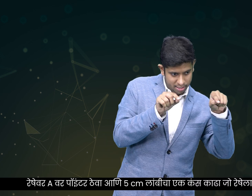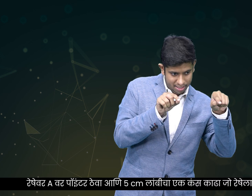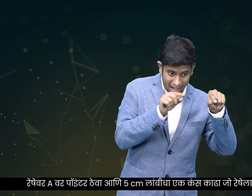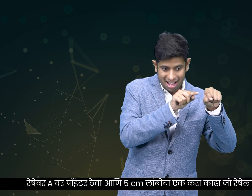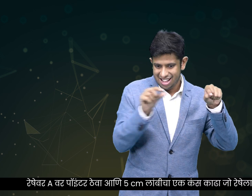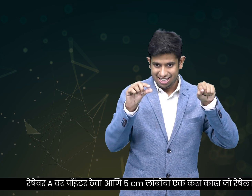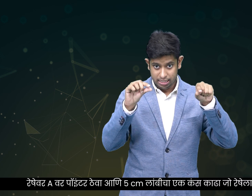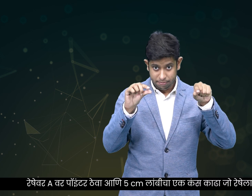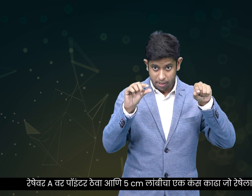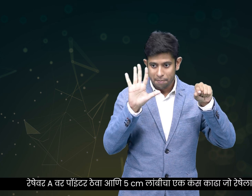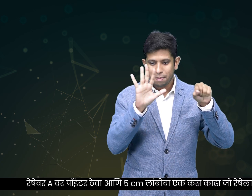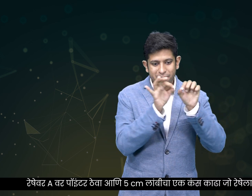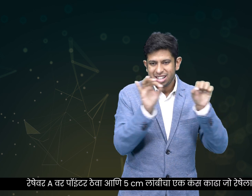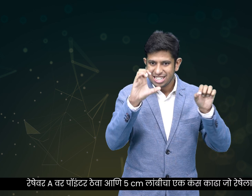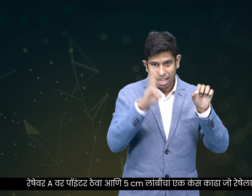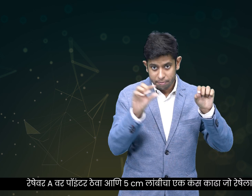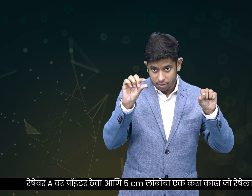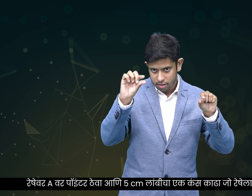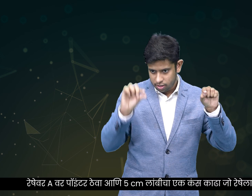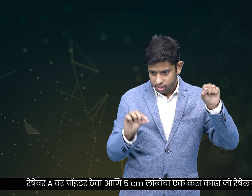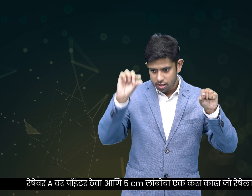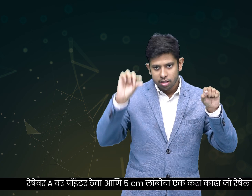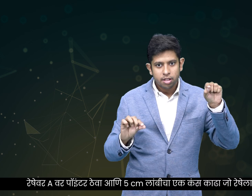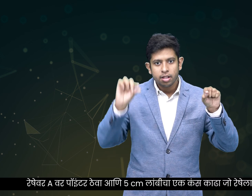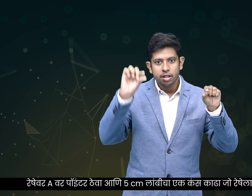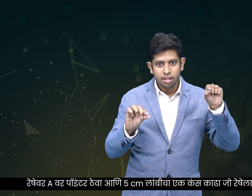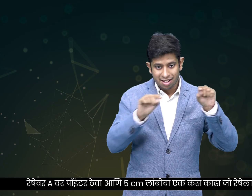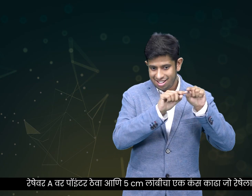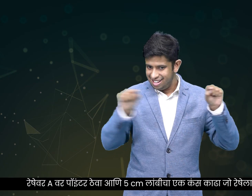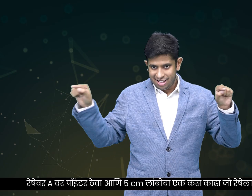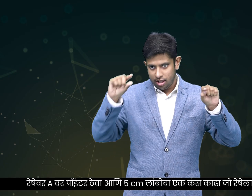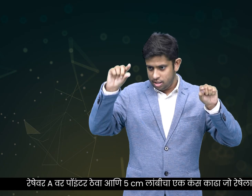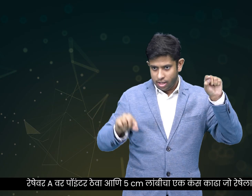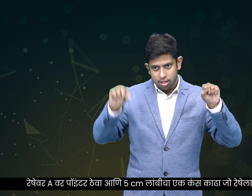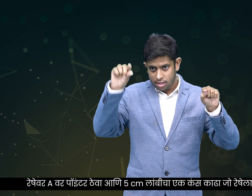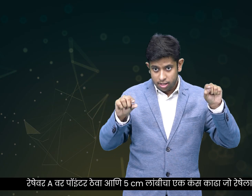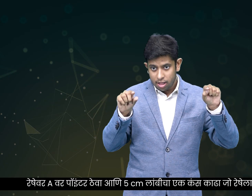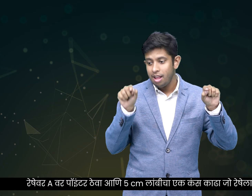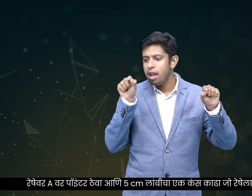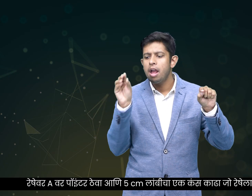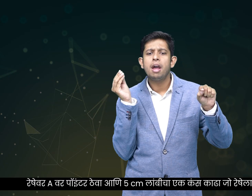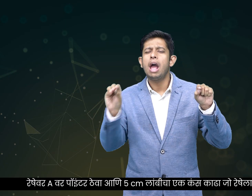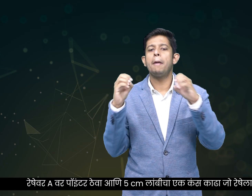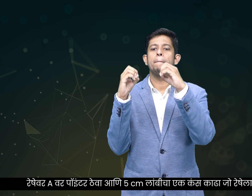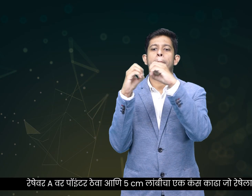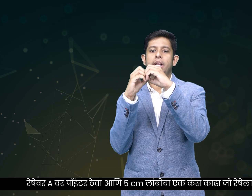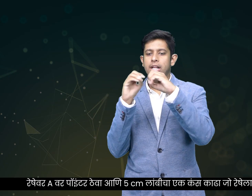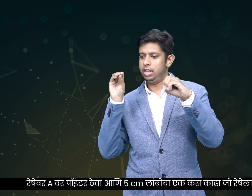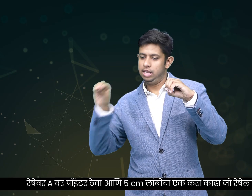रेषेवर A वर पॉइंटर ठेवा आणि 5 सेंटीमीटर लांबीचा एक कंस काढा जो रेषेला B वर